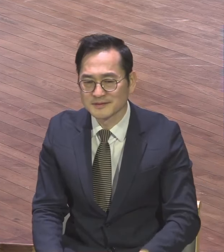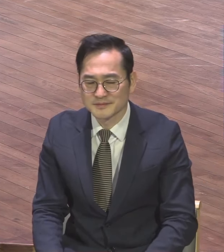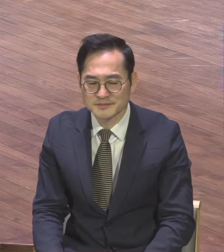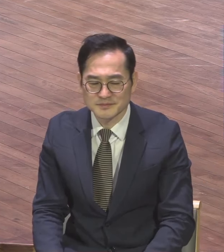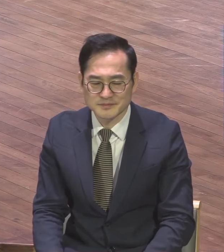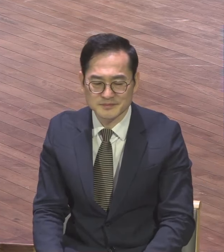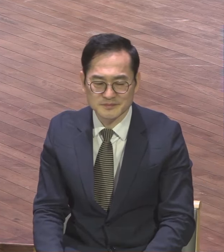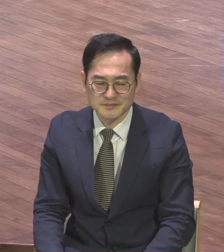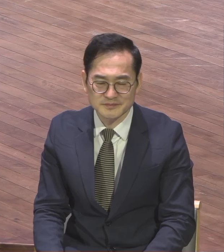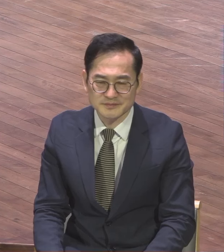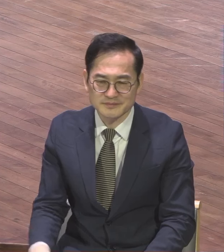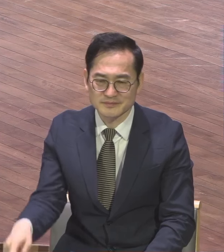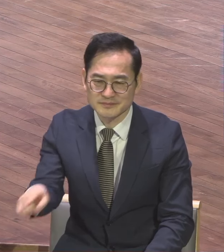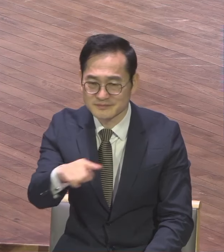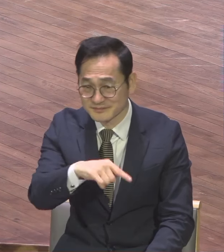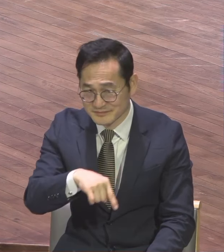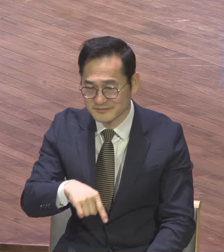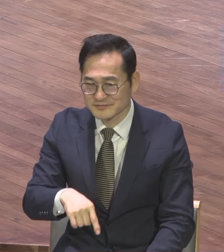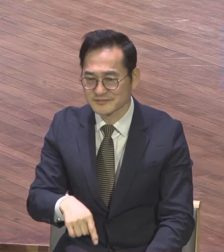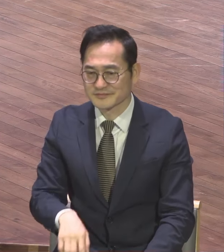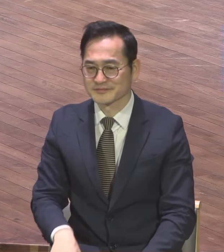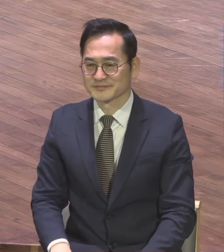청년들이여 회개할지어다.